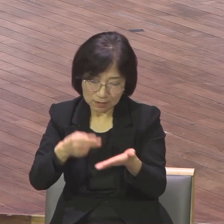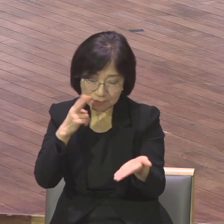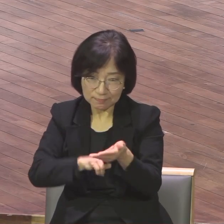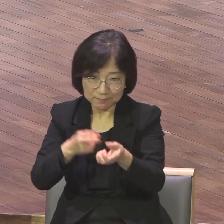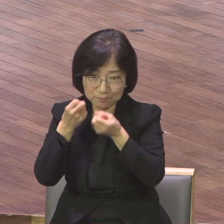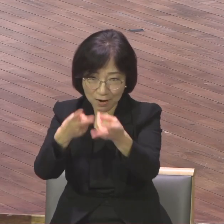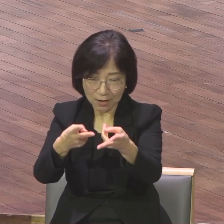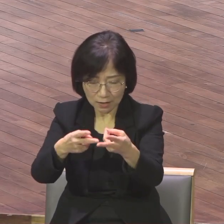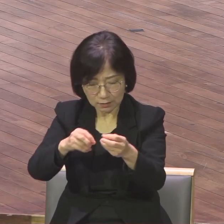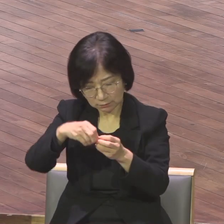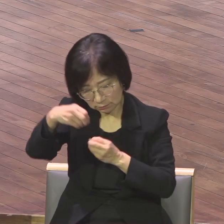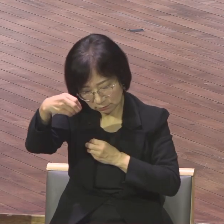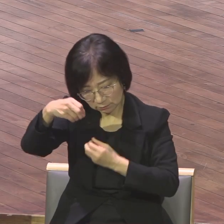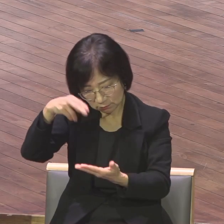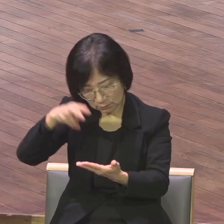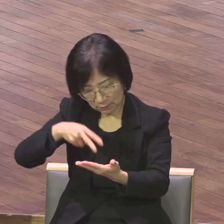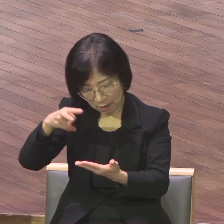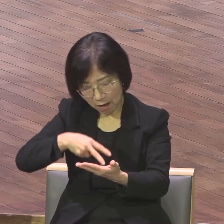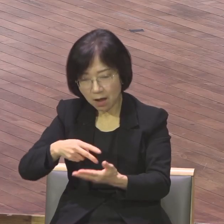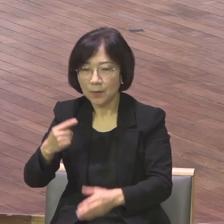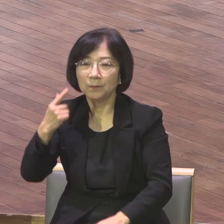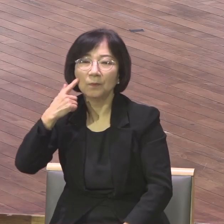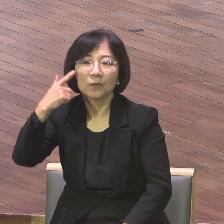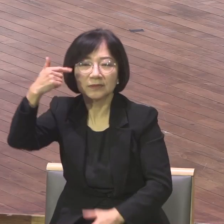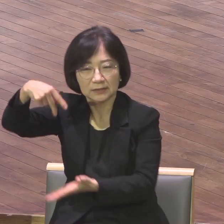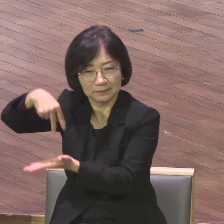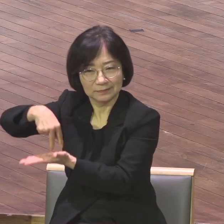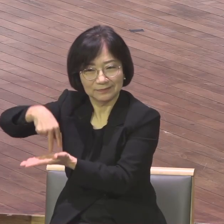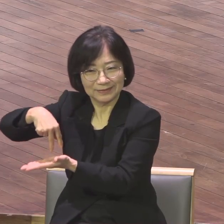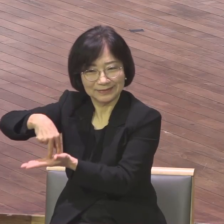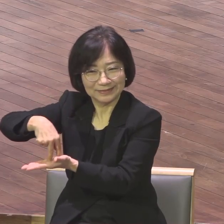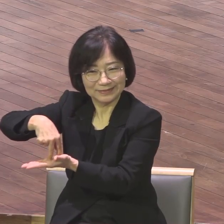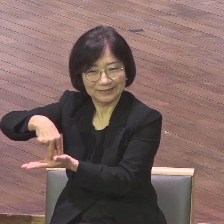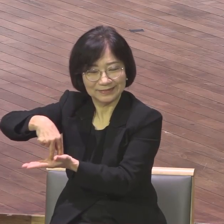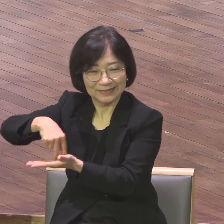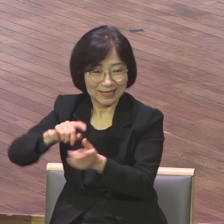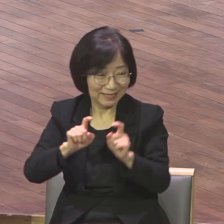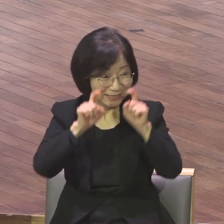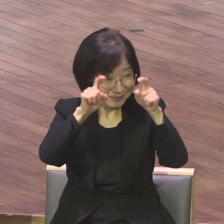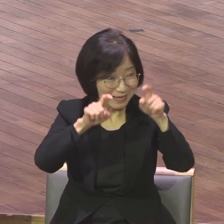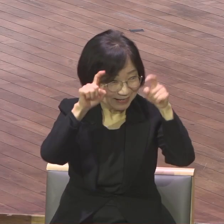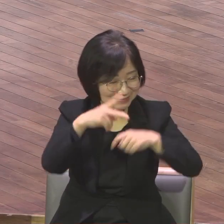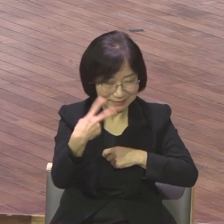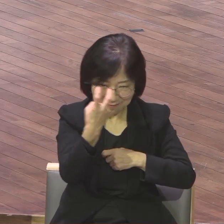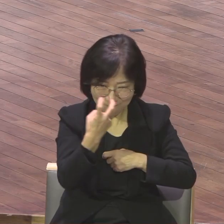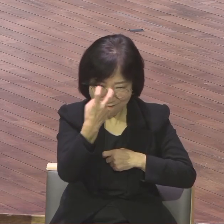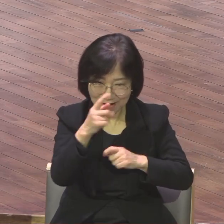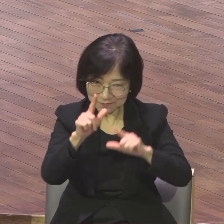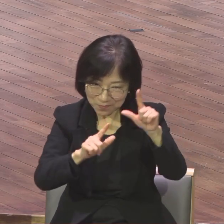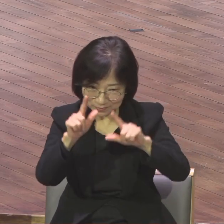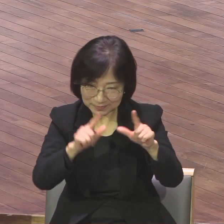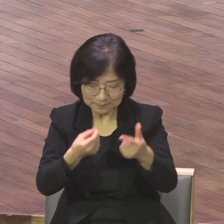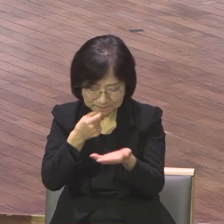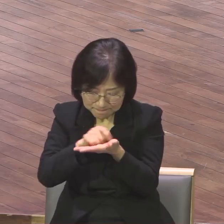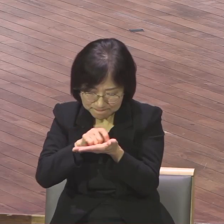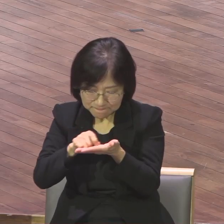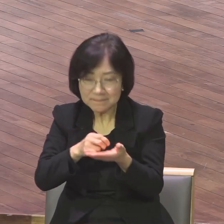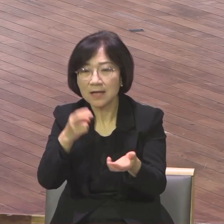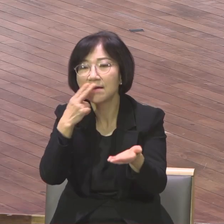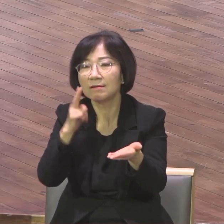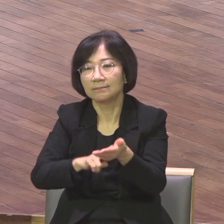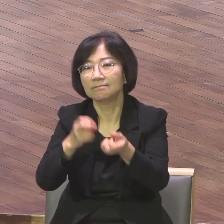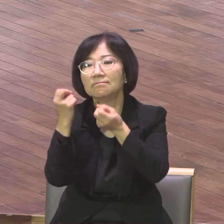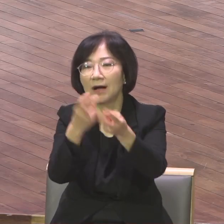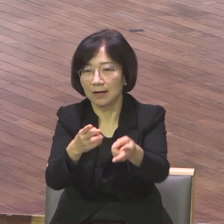목양의 관점에서 다 서신서를 썼어요. 목자가 양을 돌보는 그런 모습으로 데살로니가